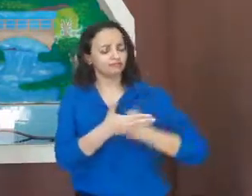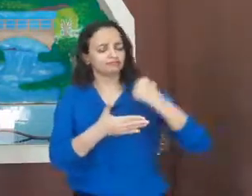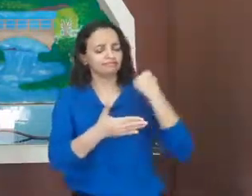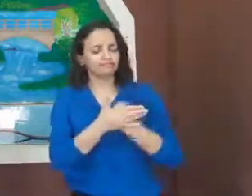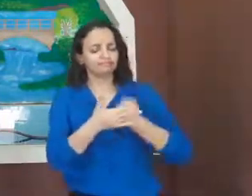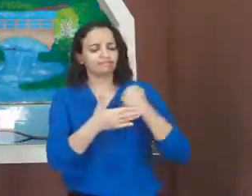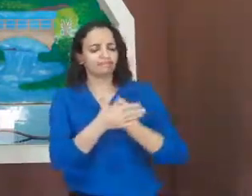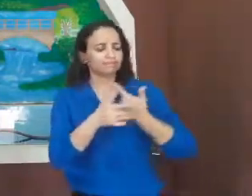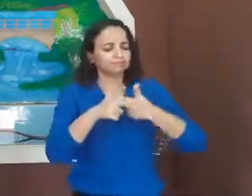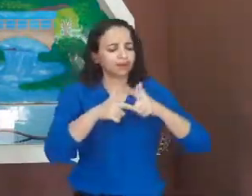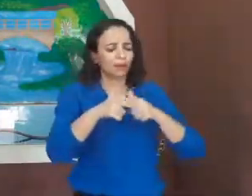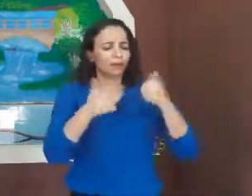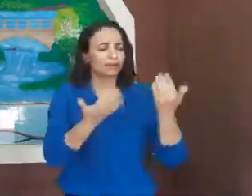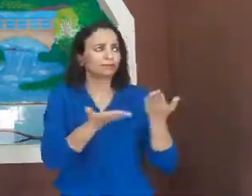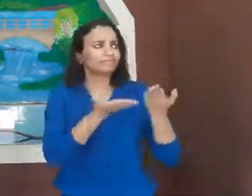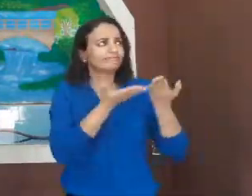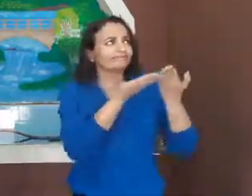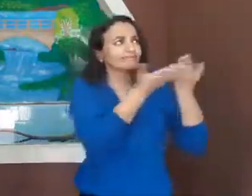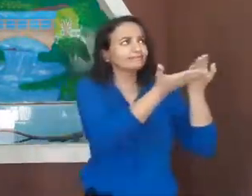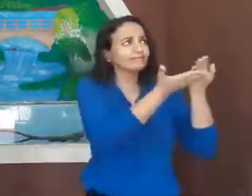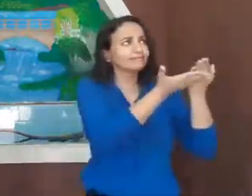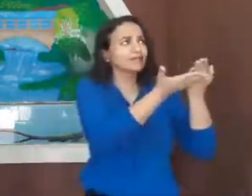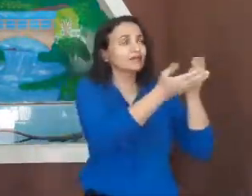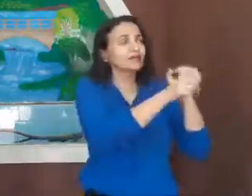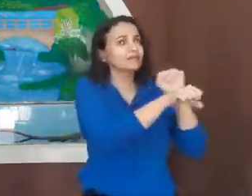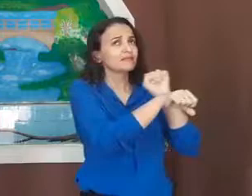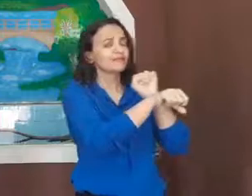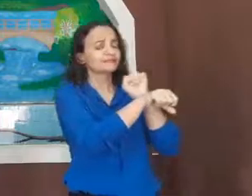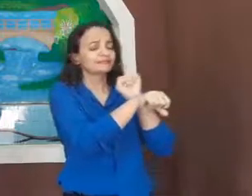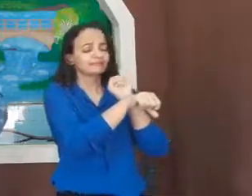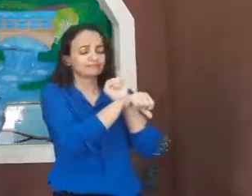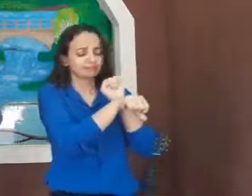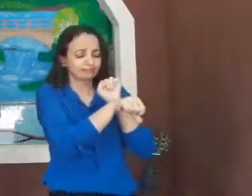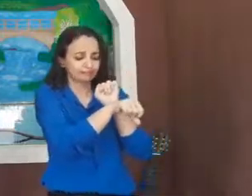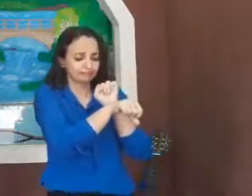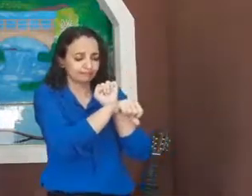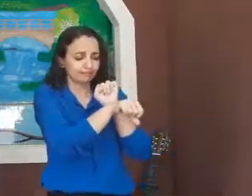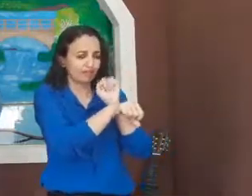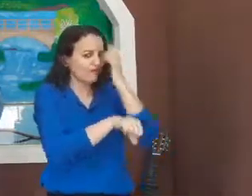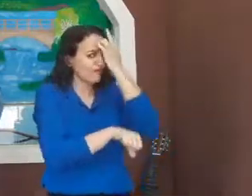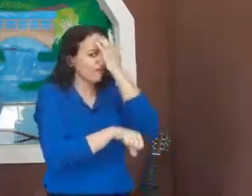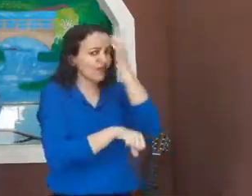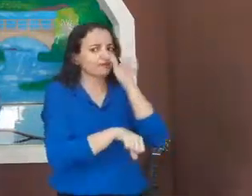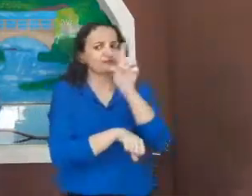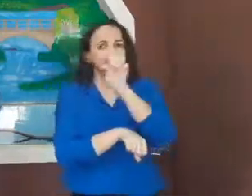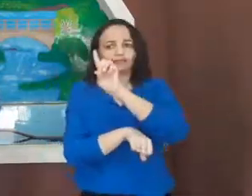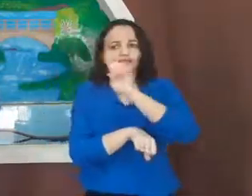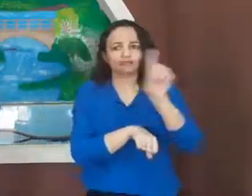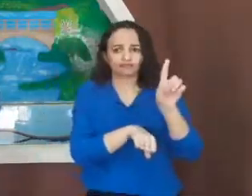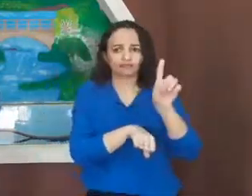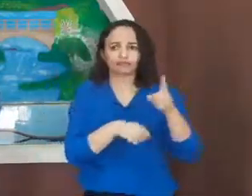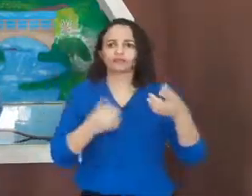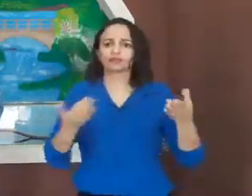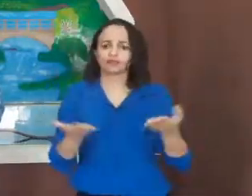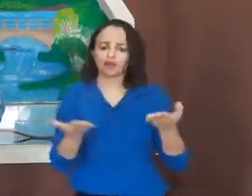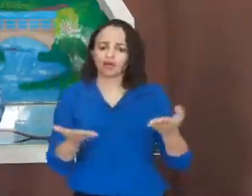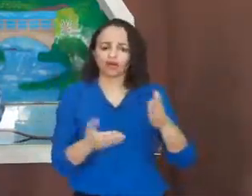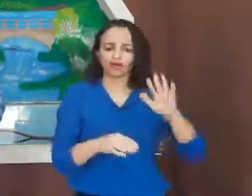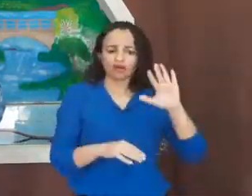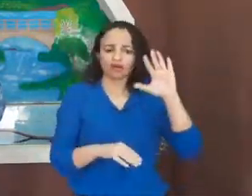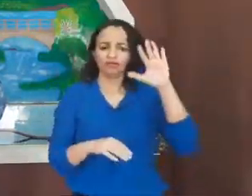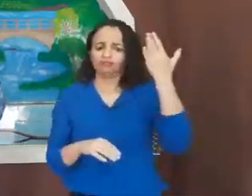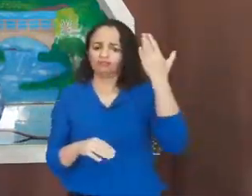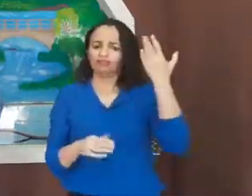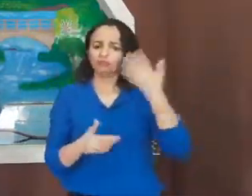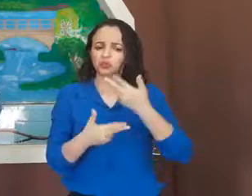dificuldade e esperar. Esperar não é uma tarefa fácil. Hoje aconteceu